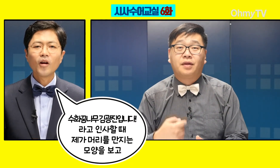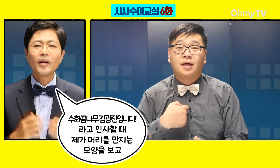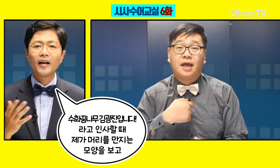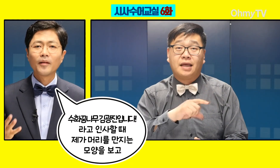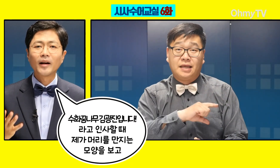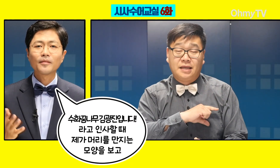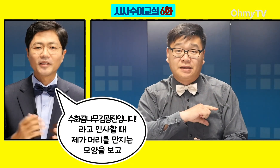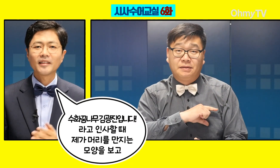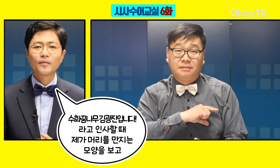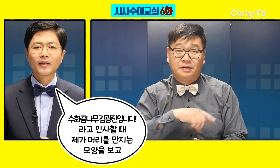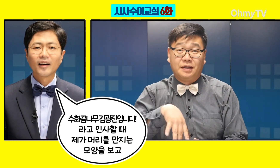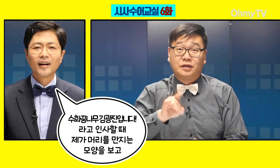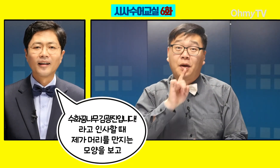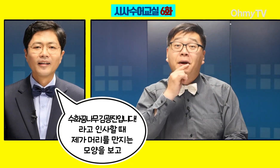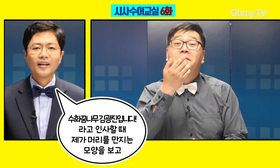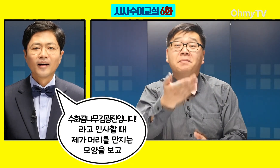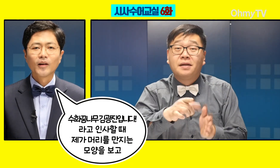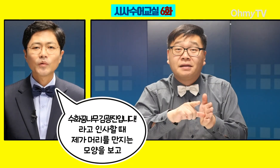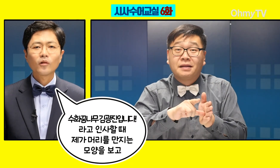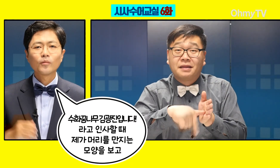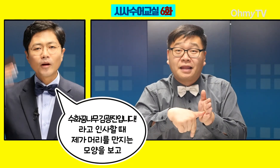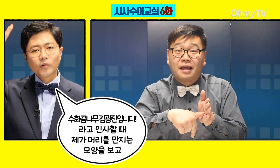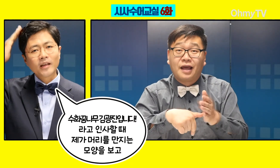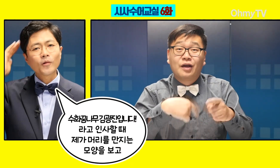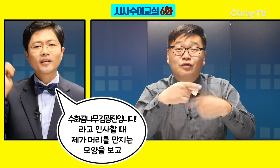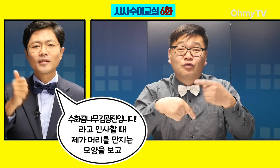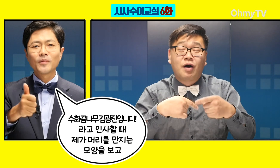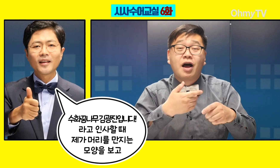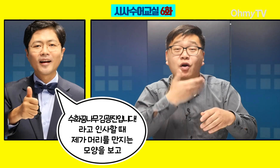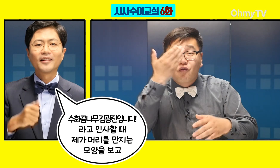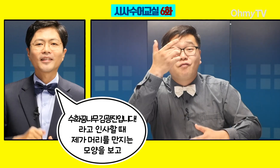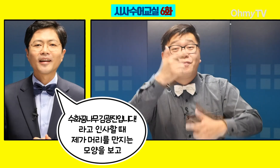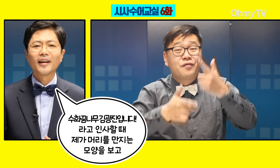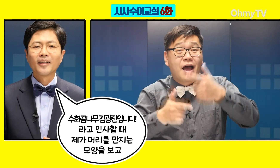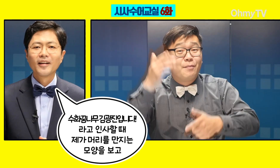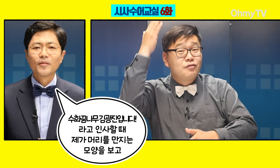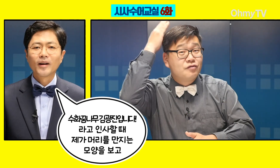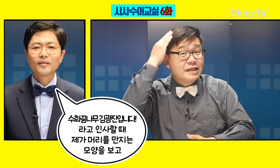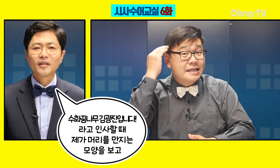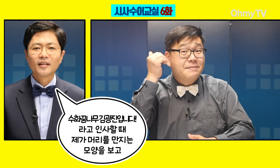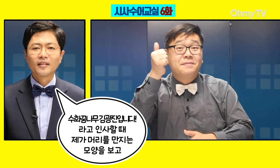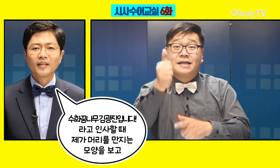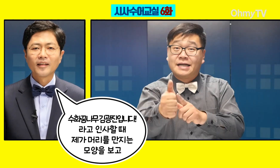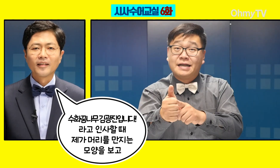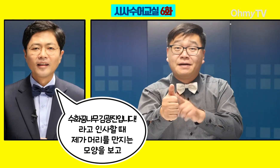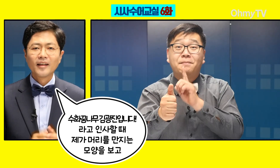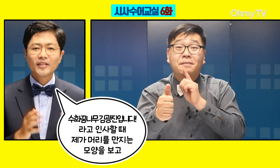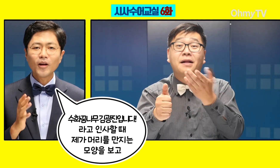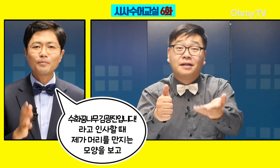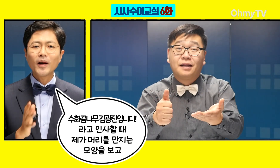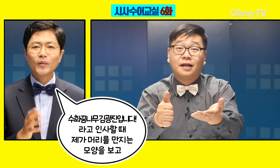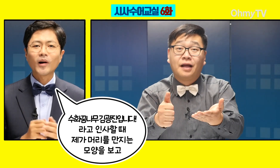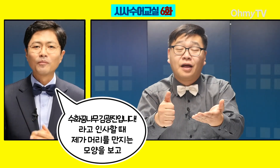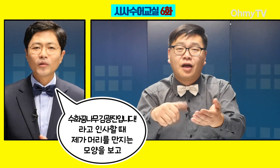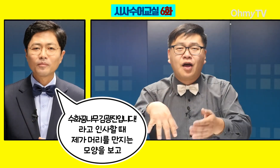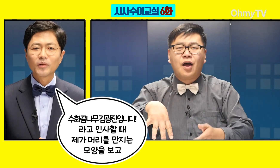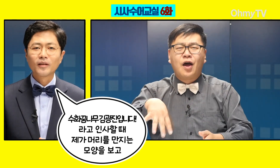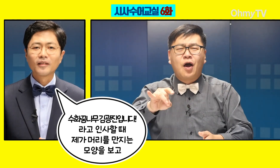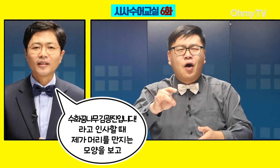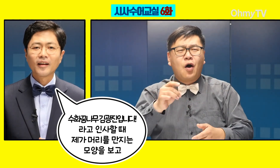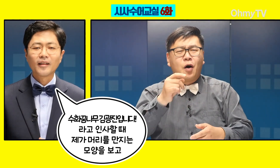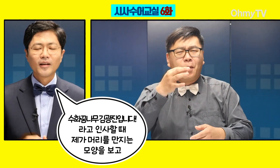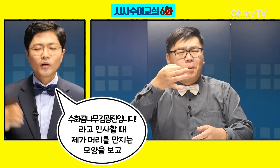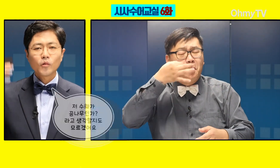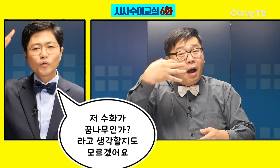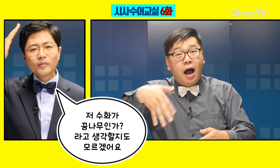이름을 처음에 말씀드릴 때마다 수학 꿈나무 김광지입니다 이렇게 말씀드리는데 첫 방송 안 보신